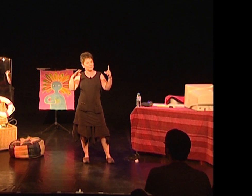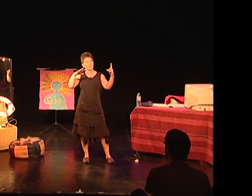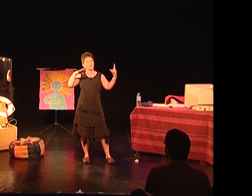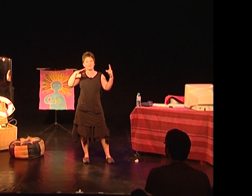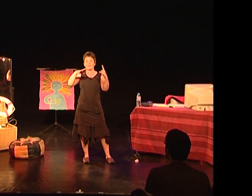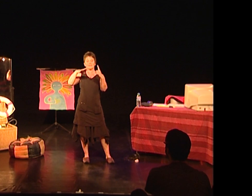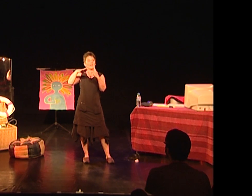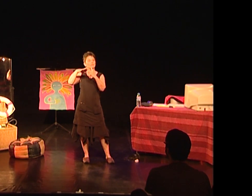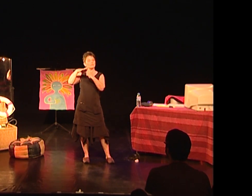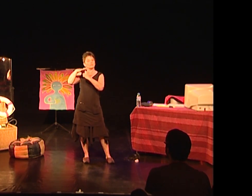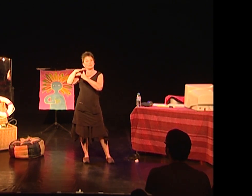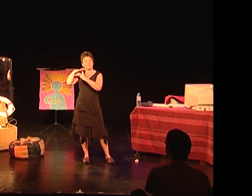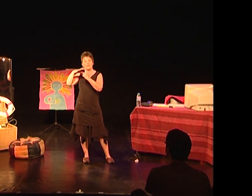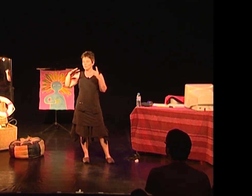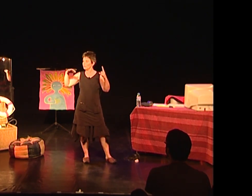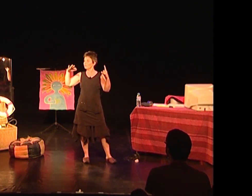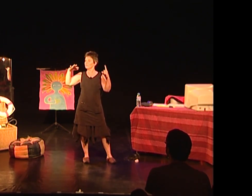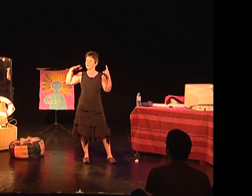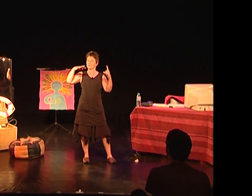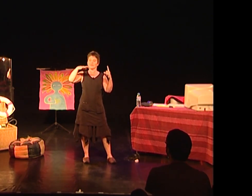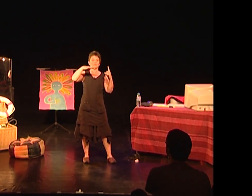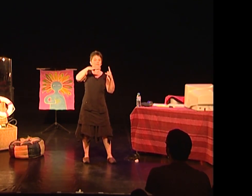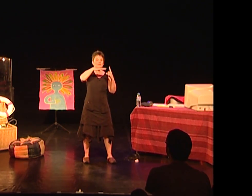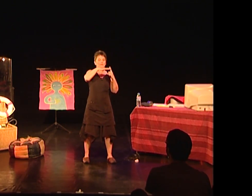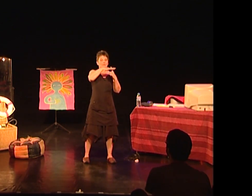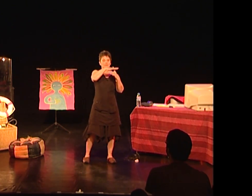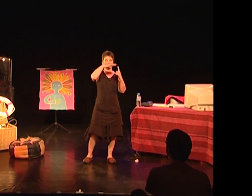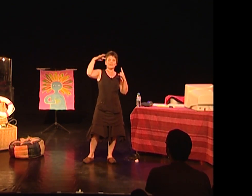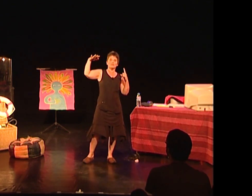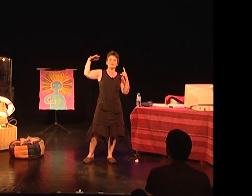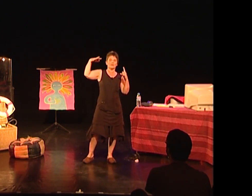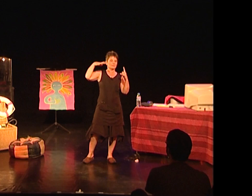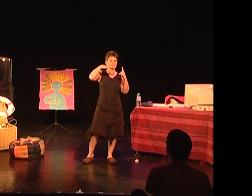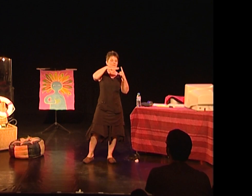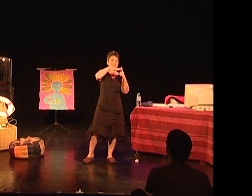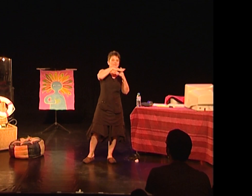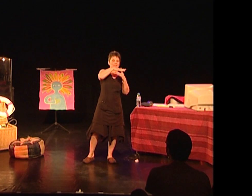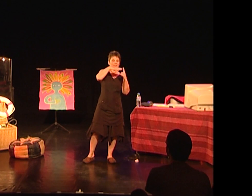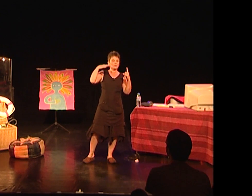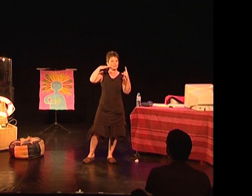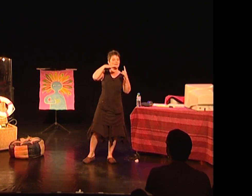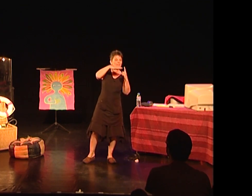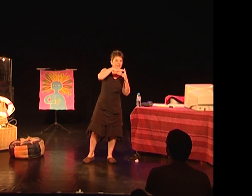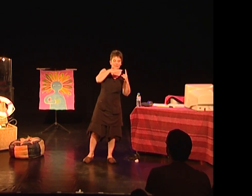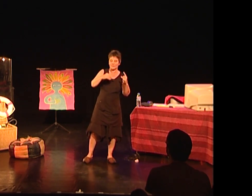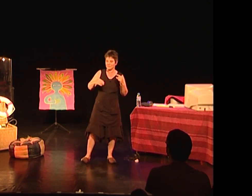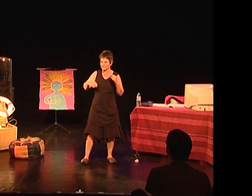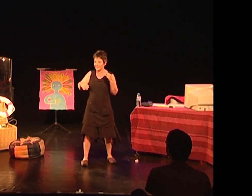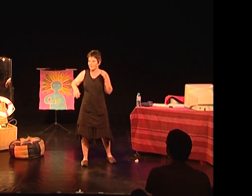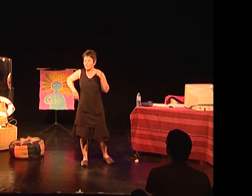parler d'intégration, le sourd qui va. Non, intégration. Ça, c'est nous, ça. La gesticulation a changé la